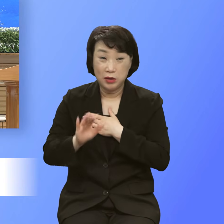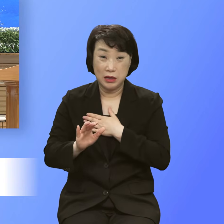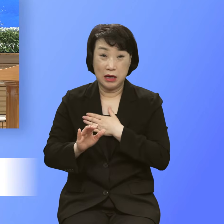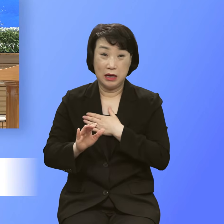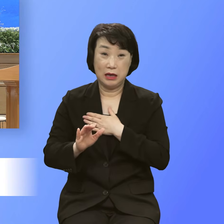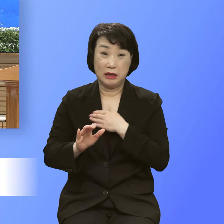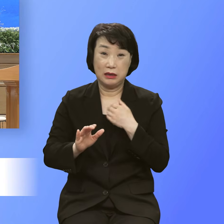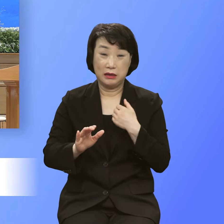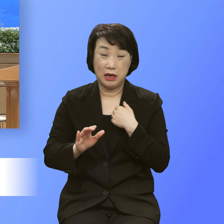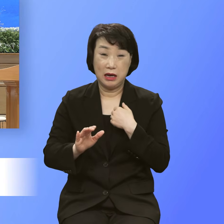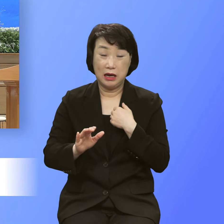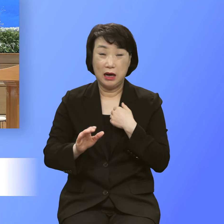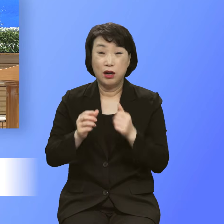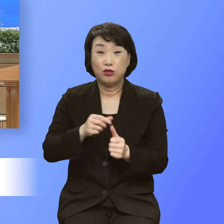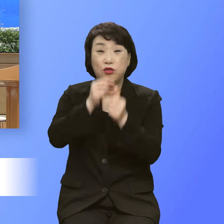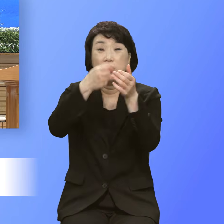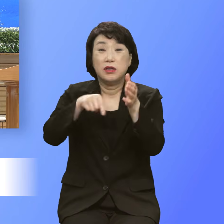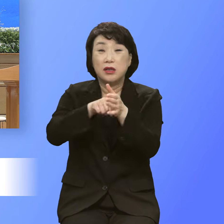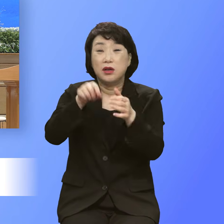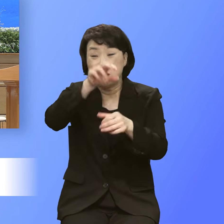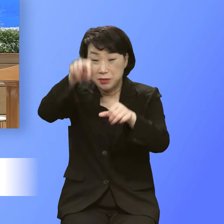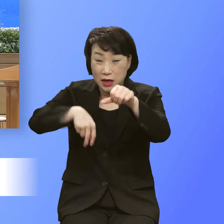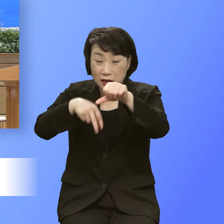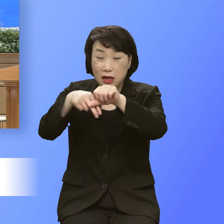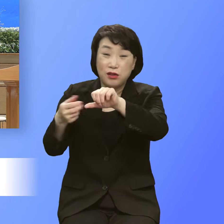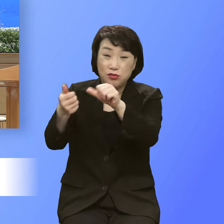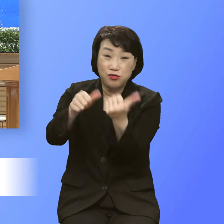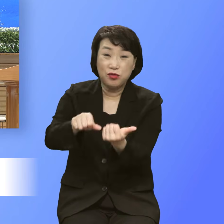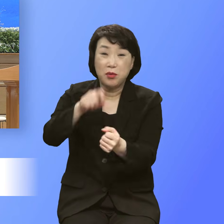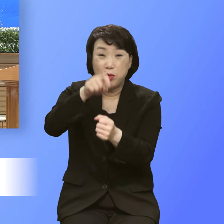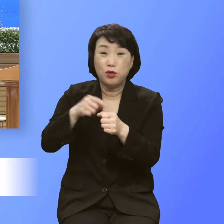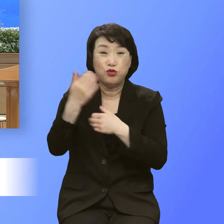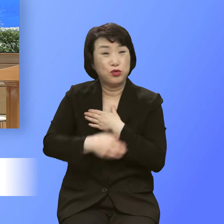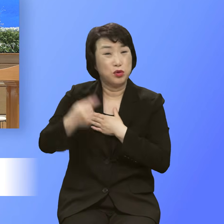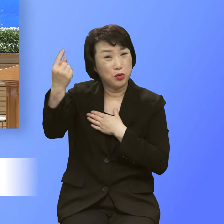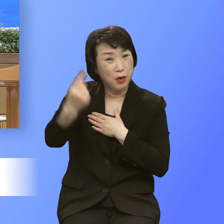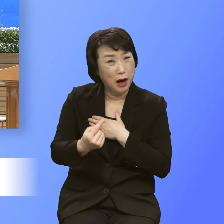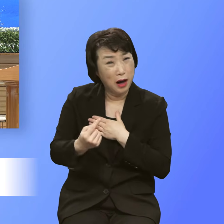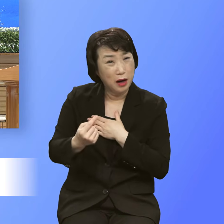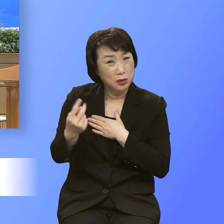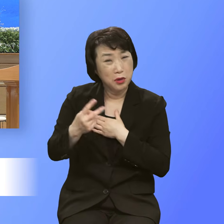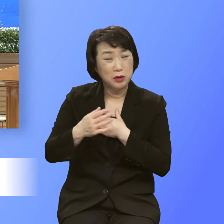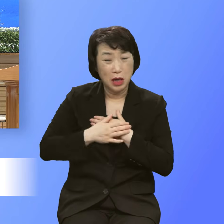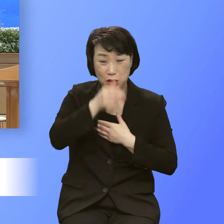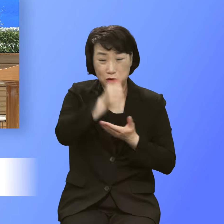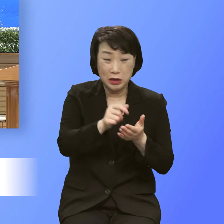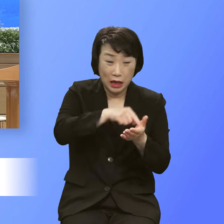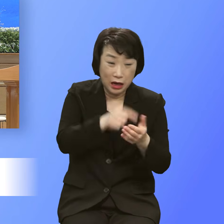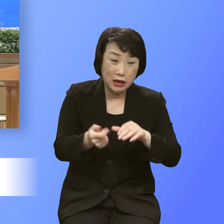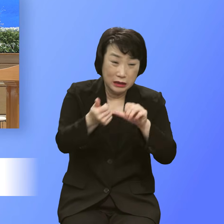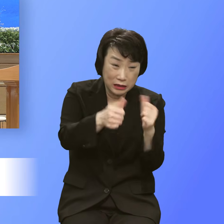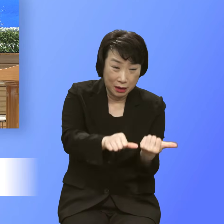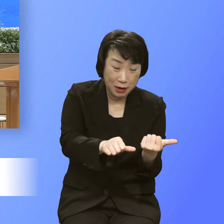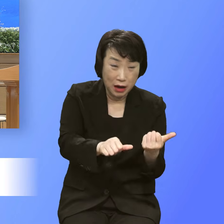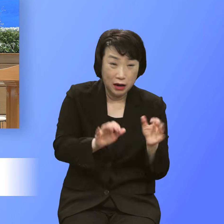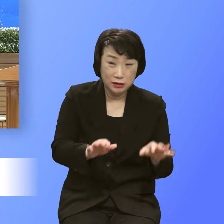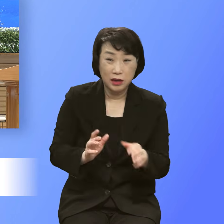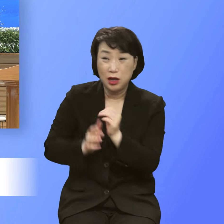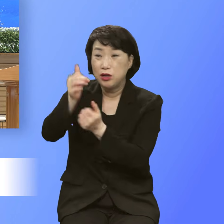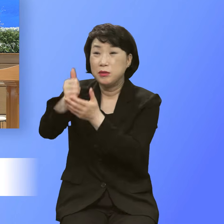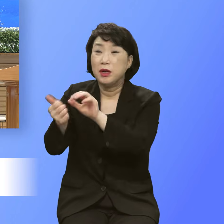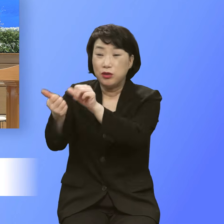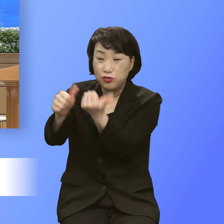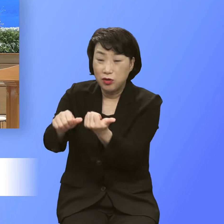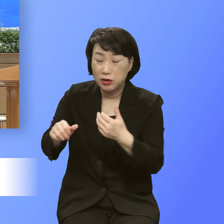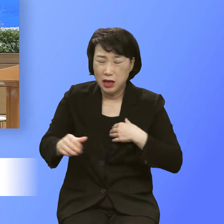되어서 십자가에 달려 죽으려고 육신 입고 왔다. 그리고 죄값 사망, 죽어서 내 영혼의